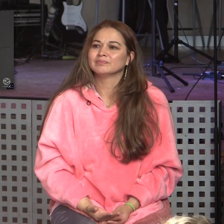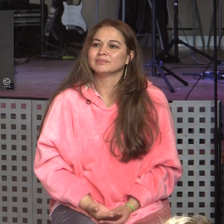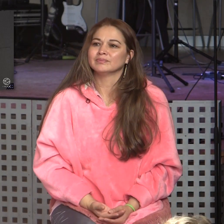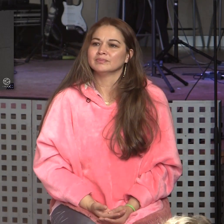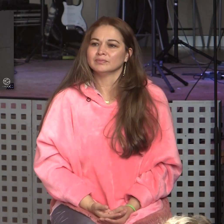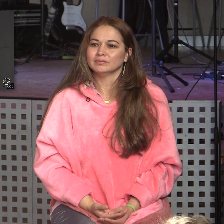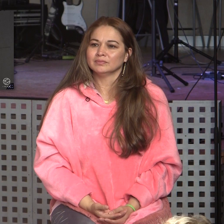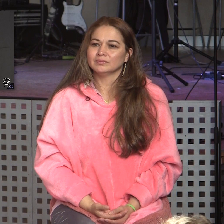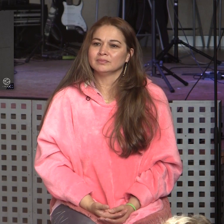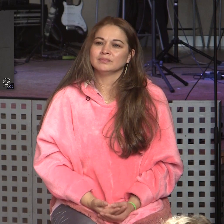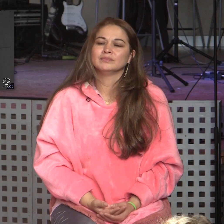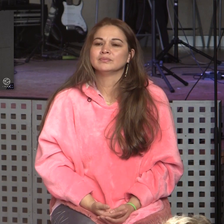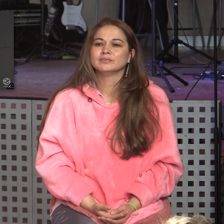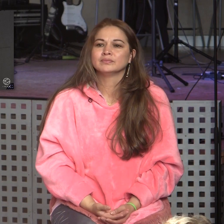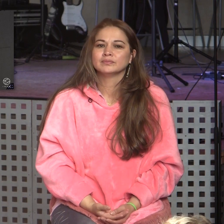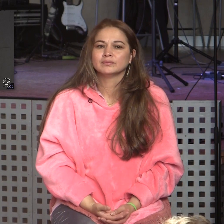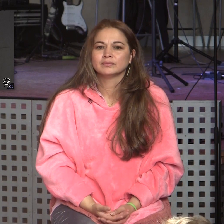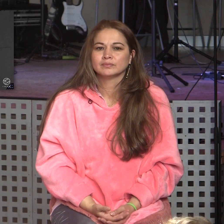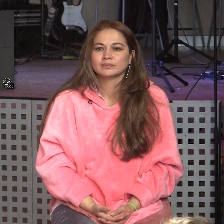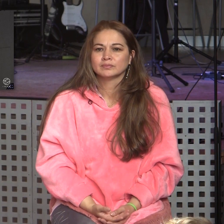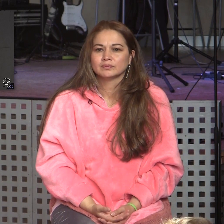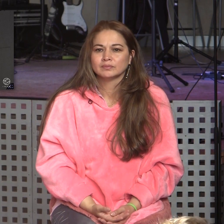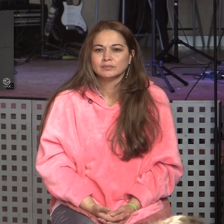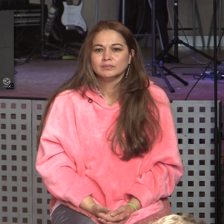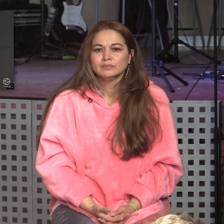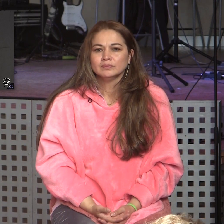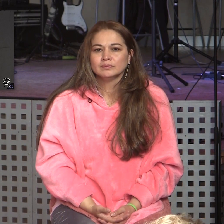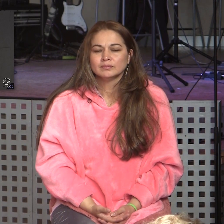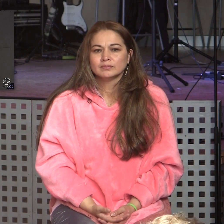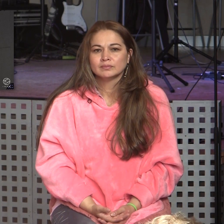imagen. Hoy vengo filosófico,